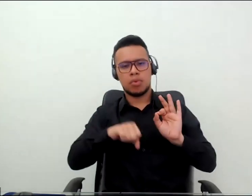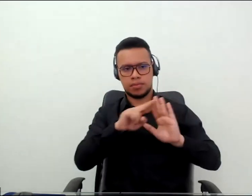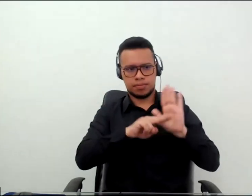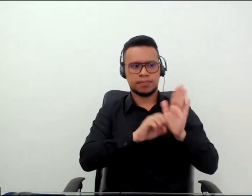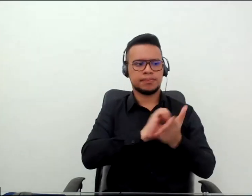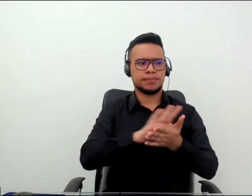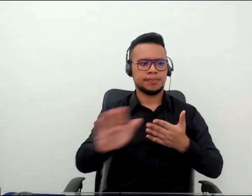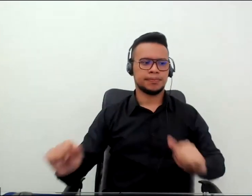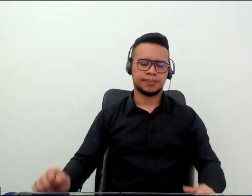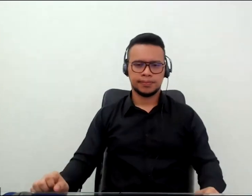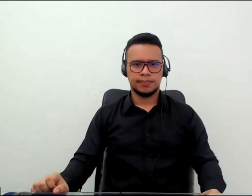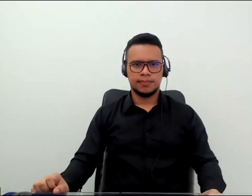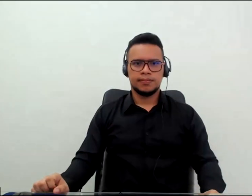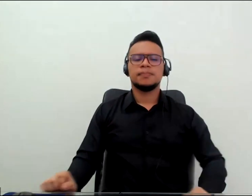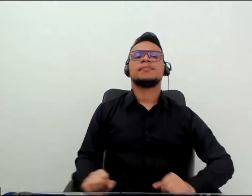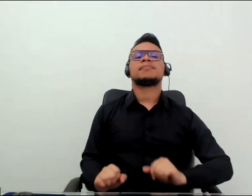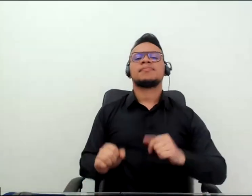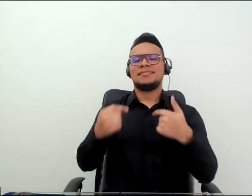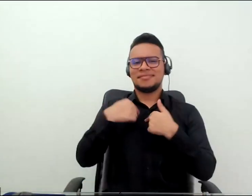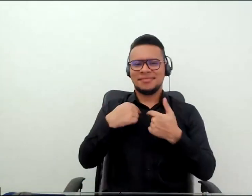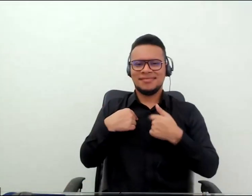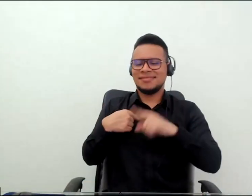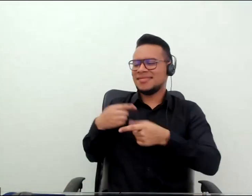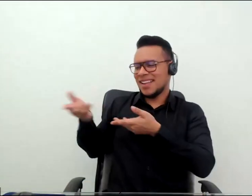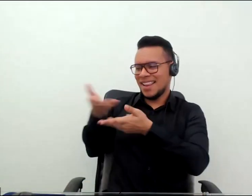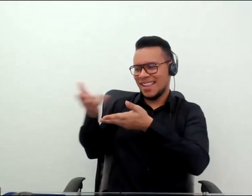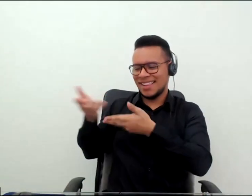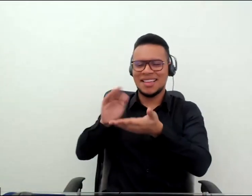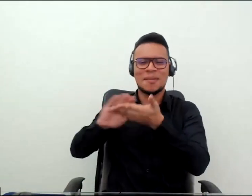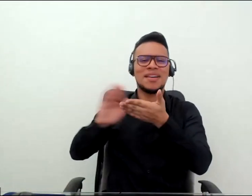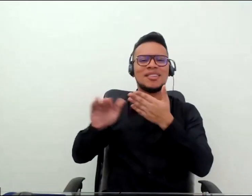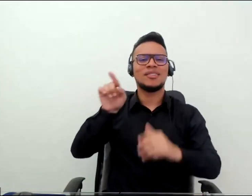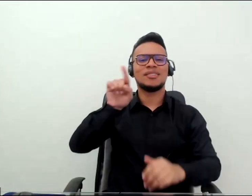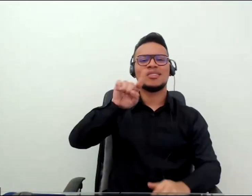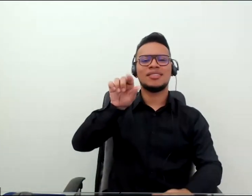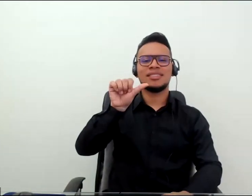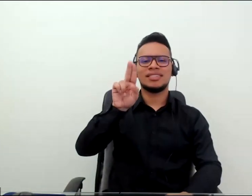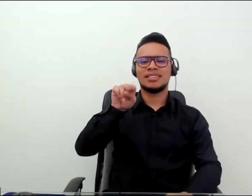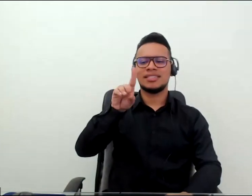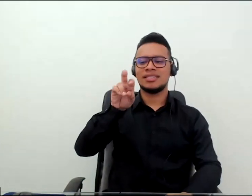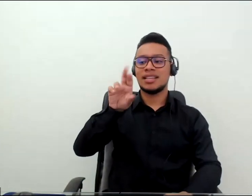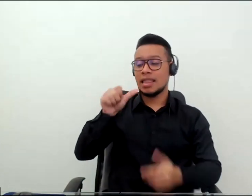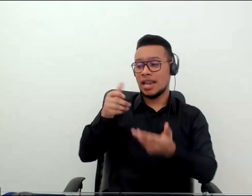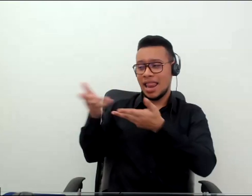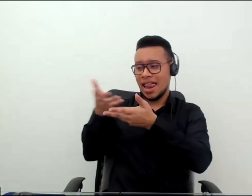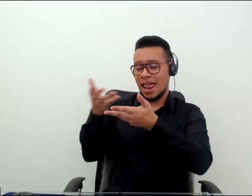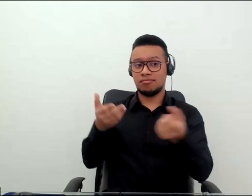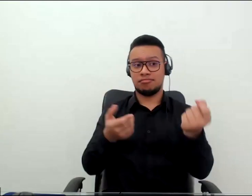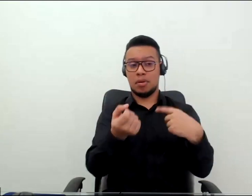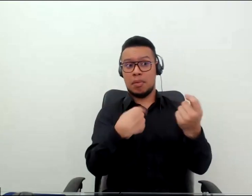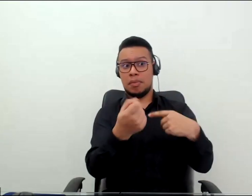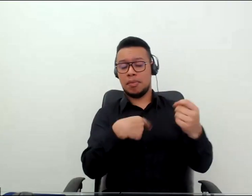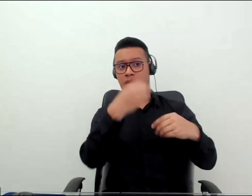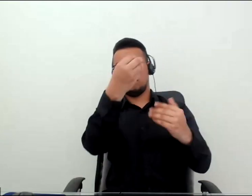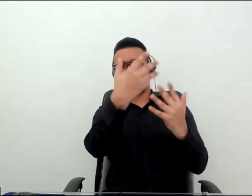adicionales terminé compartiendo la moderación Sandra Milena Pero además el ritmo de estas 814 personas es muy